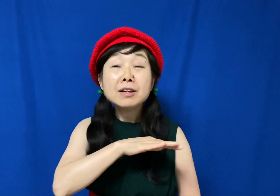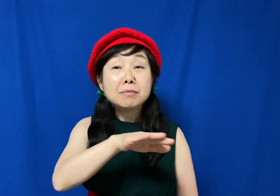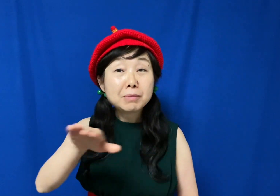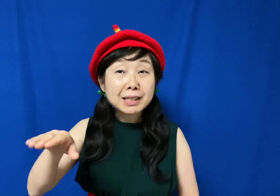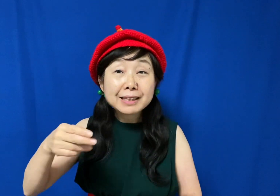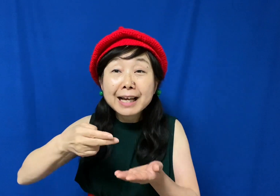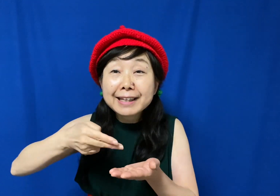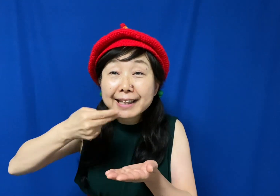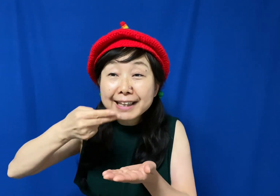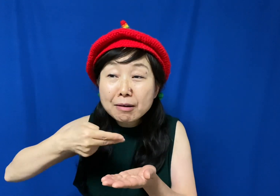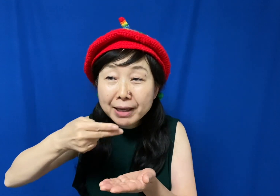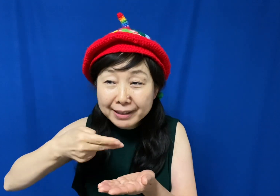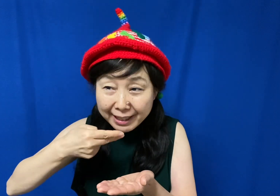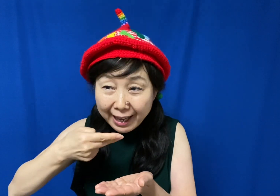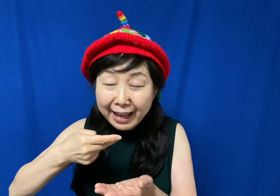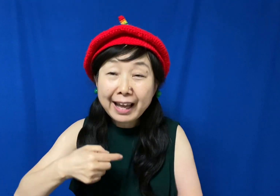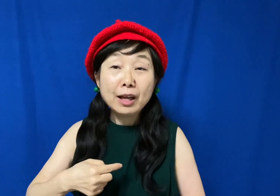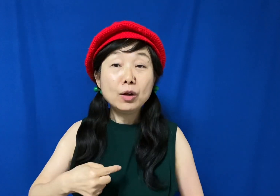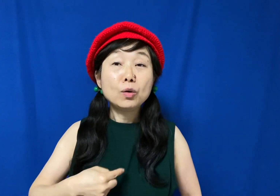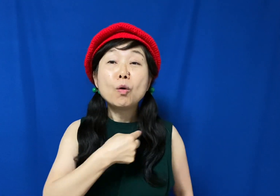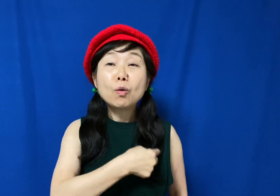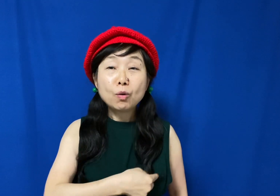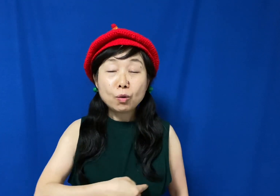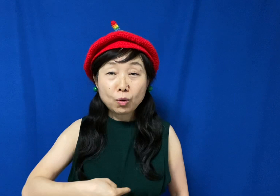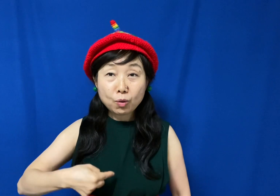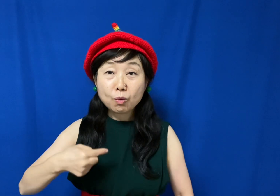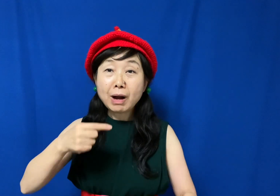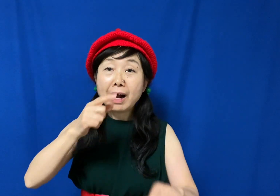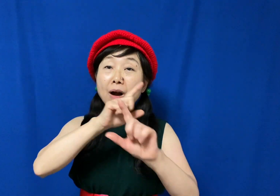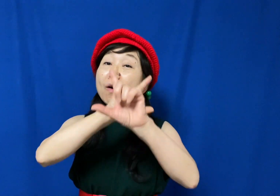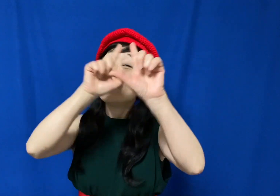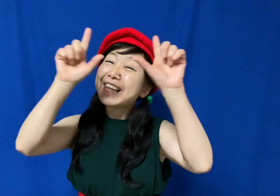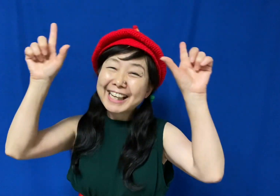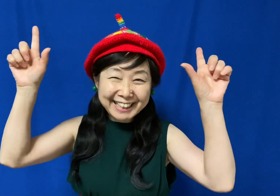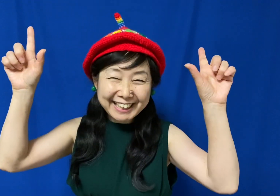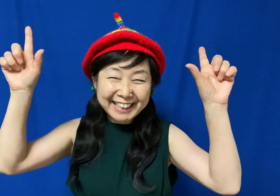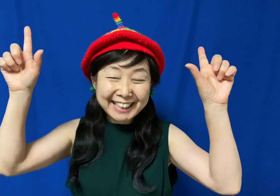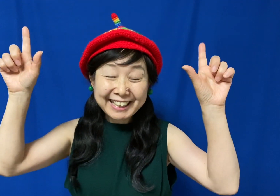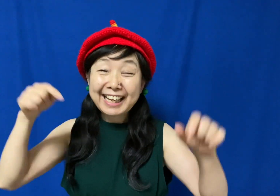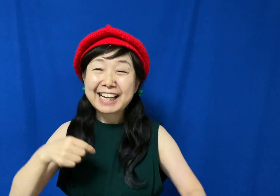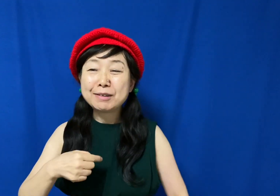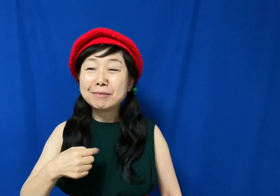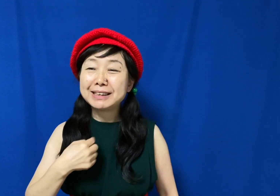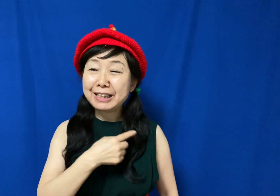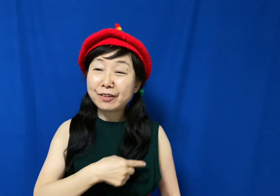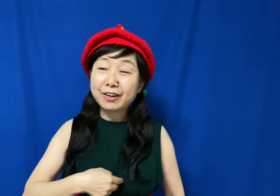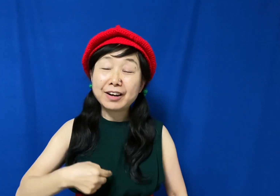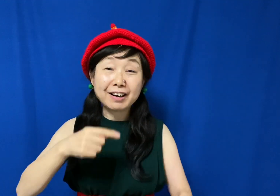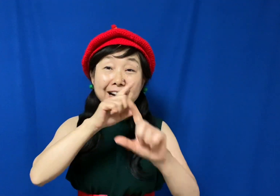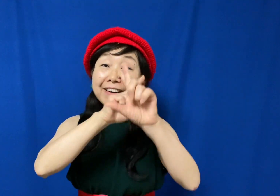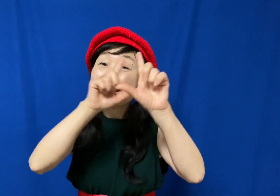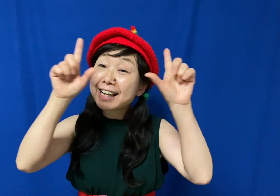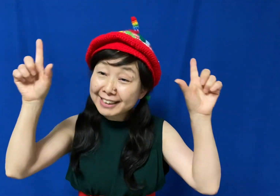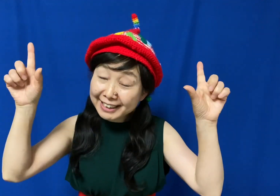みんなで食べて心はお天気ね、やりましたね。心はお天気、